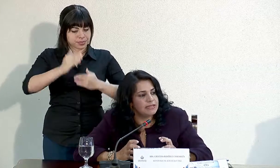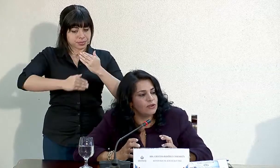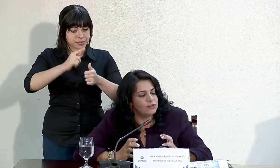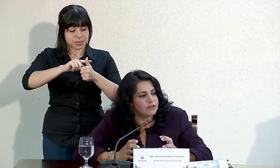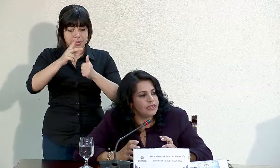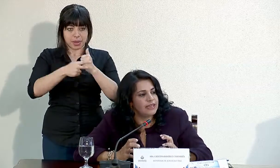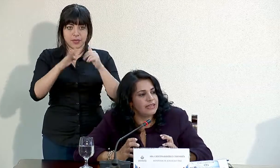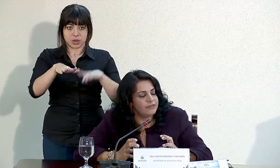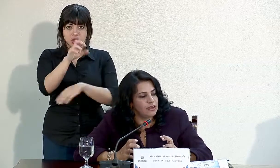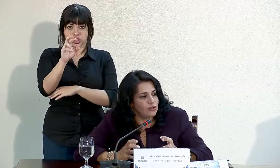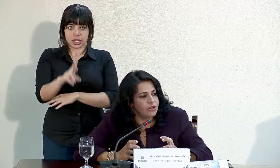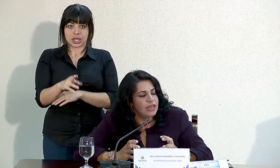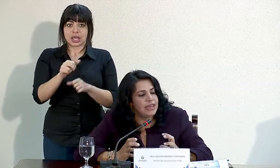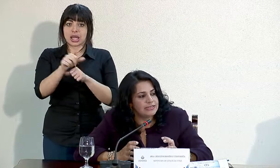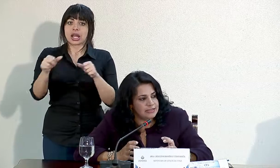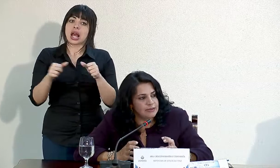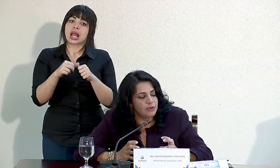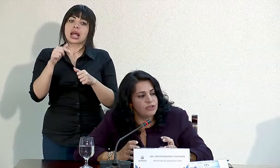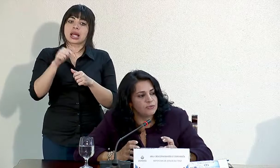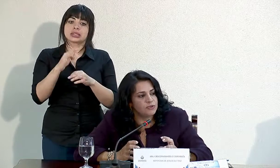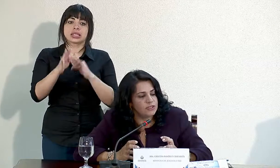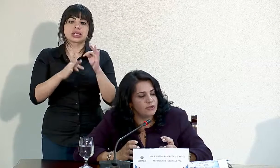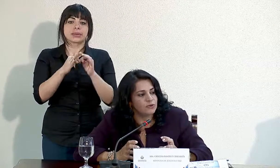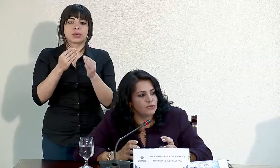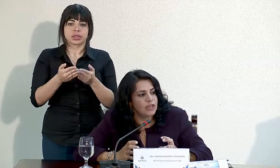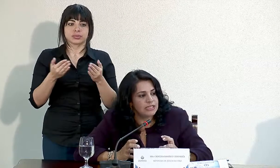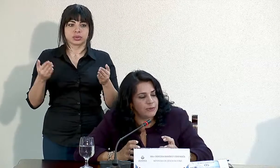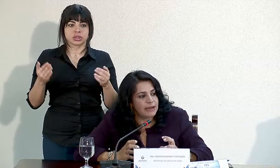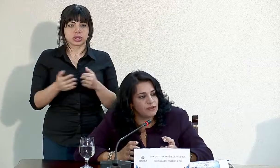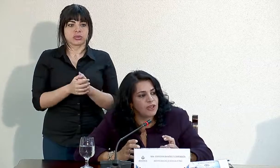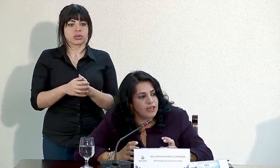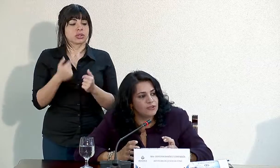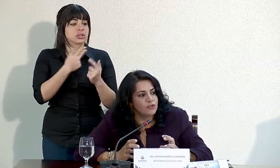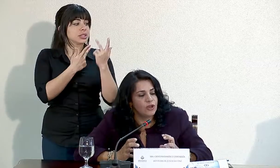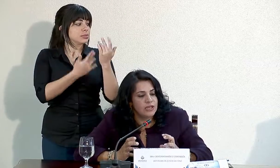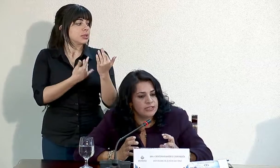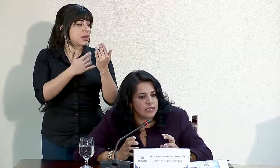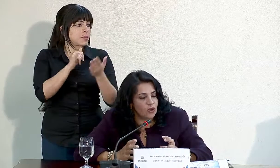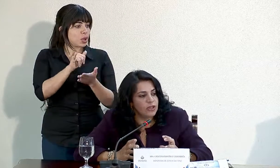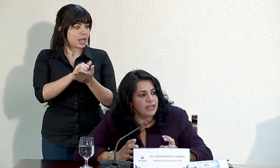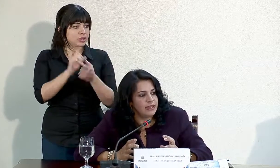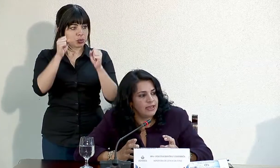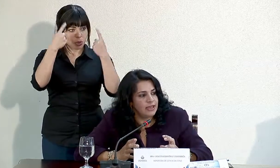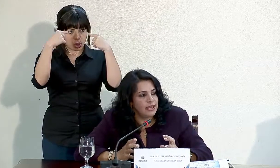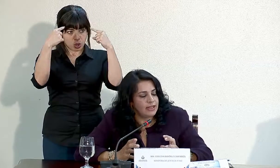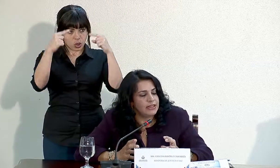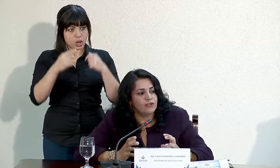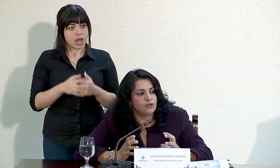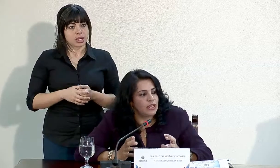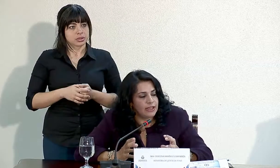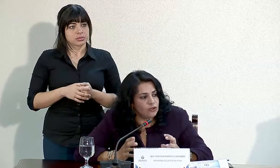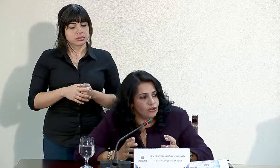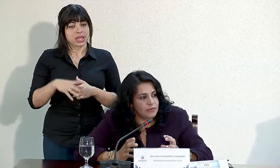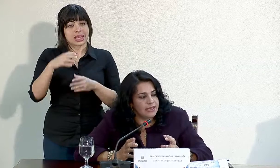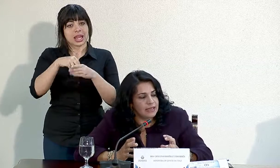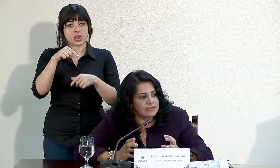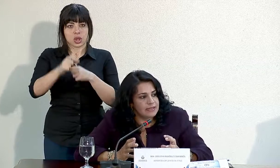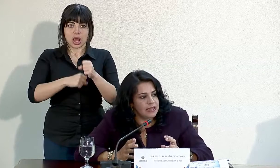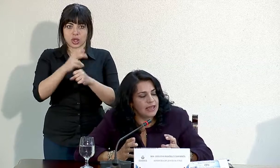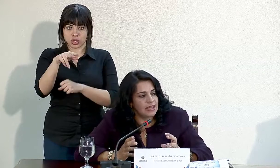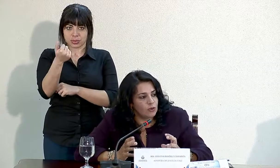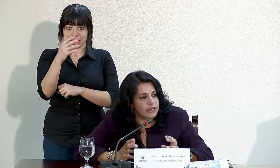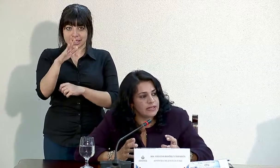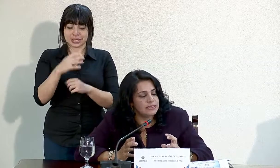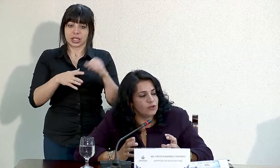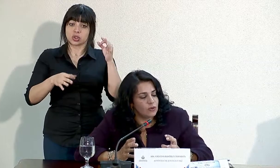primera vez en Costa Rica y en la región este tipo de dispositivos. Esperamos que eso se logre dentro del año 2015